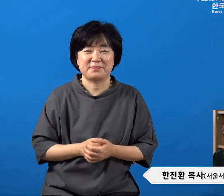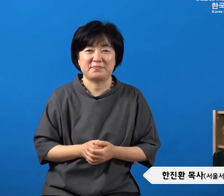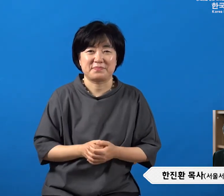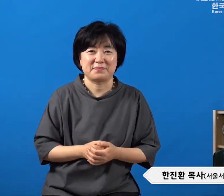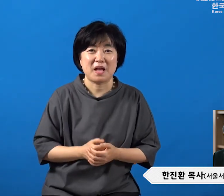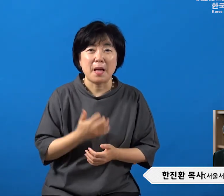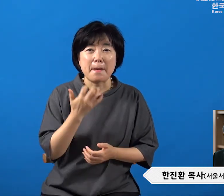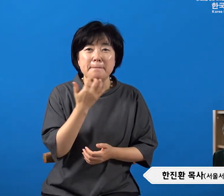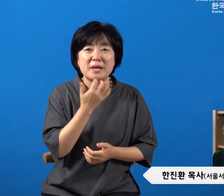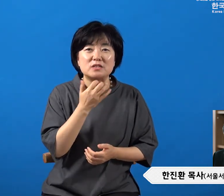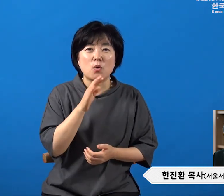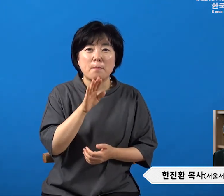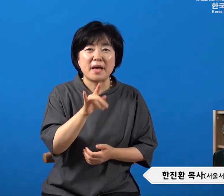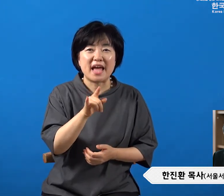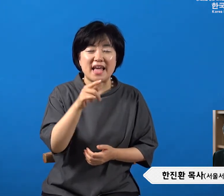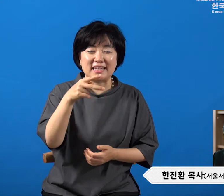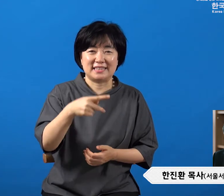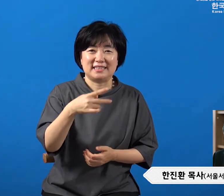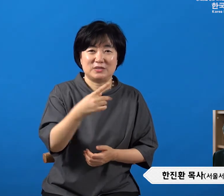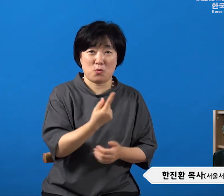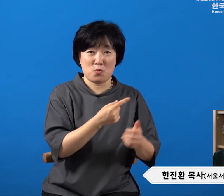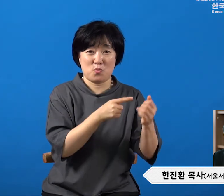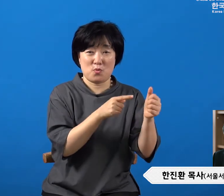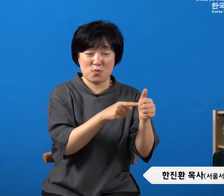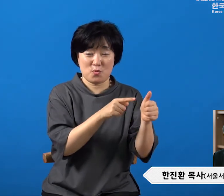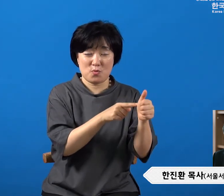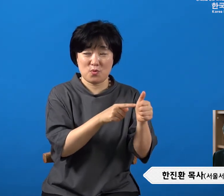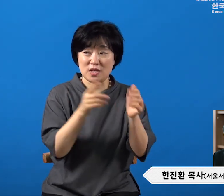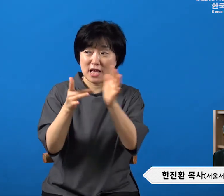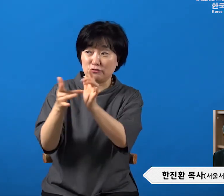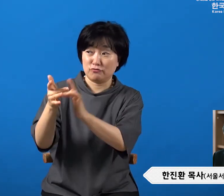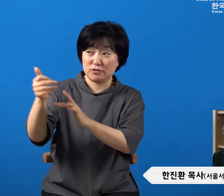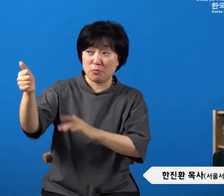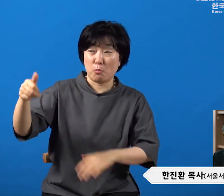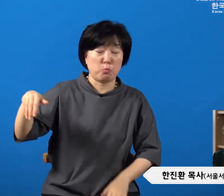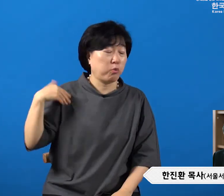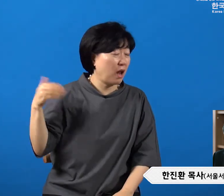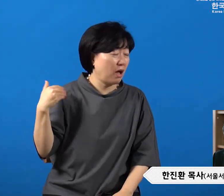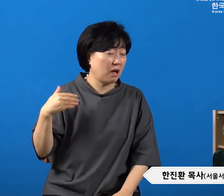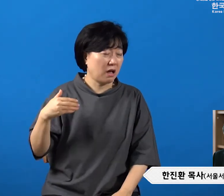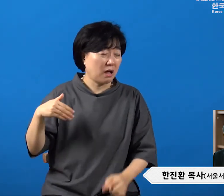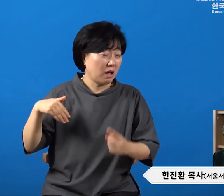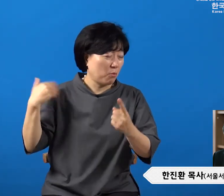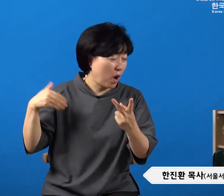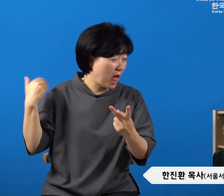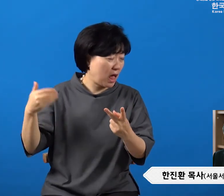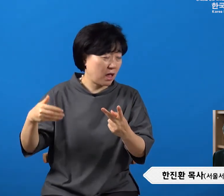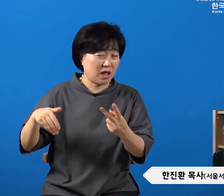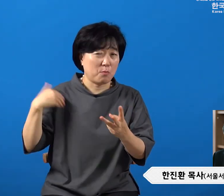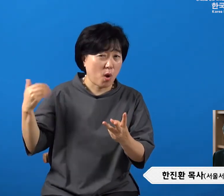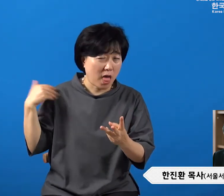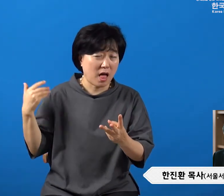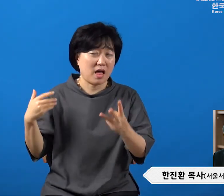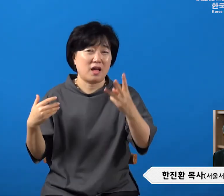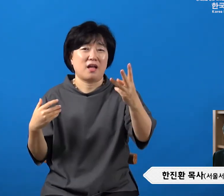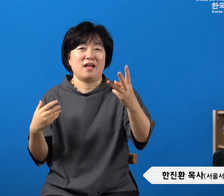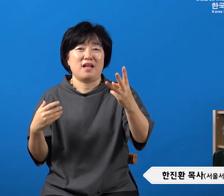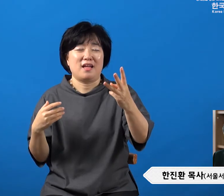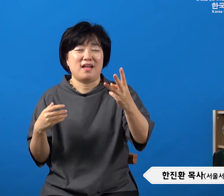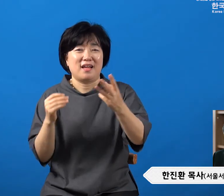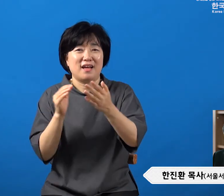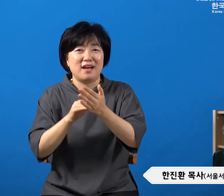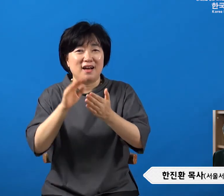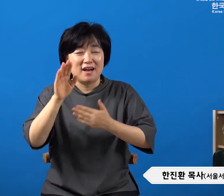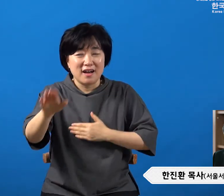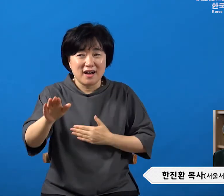베드로는 예수님 모른다고 3번이나 부인을 했지요. 그러면서도 자기가 잘못하고 있다는 거 생각을 못했습니다.